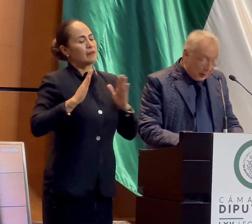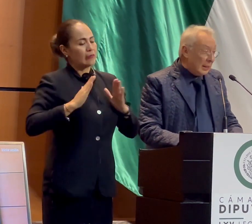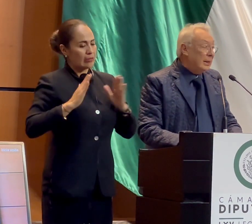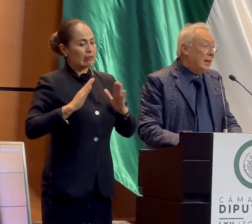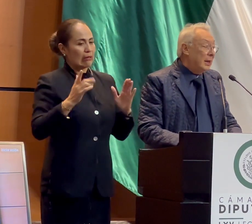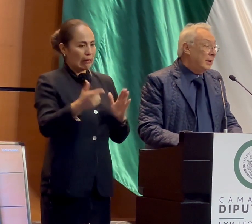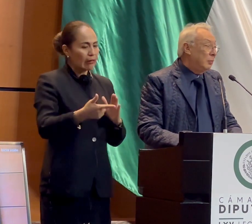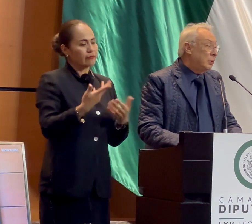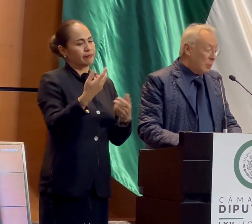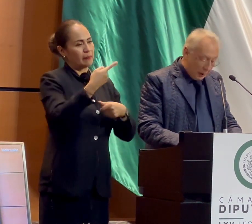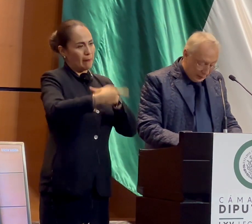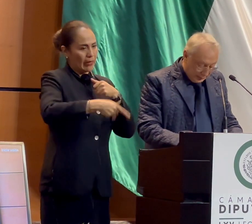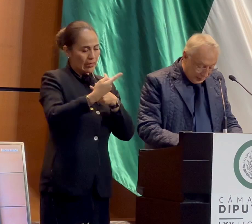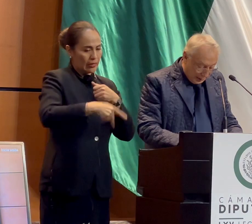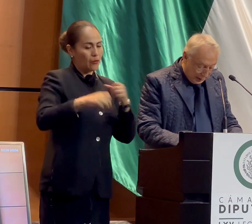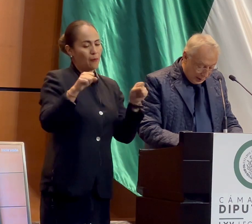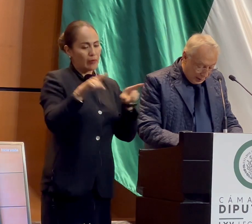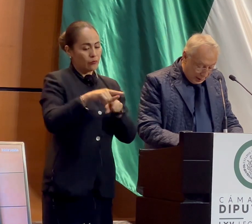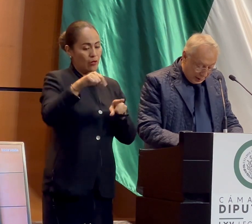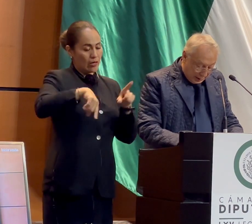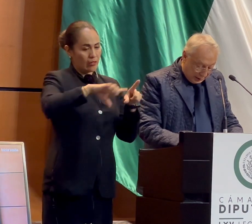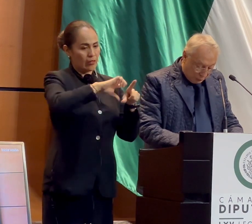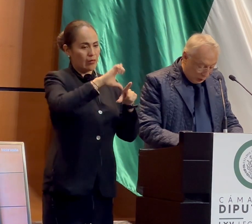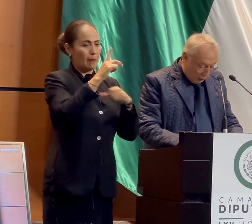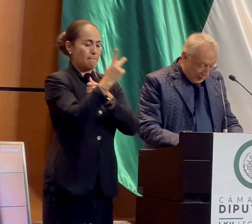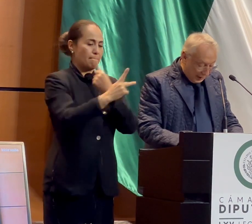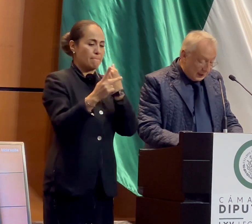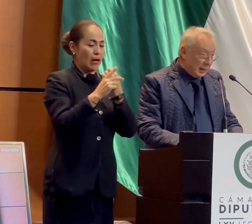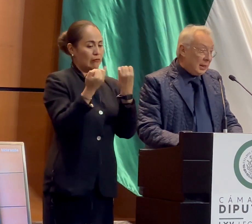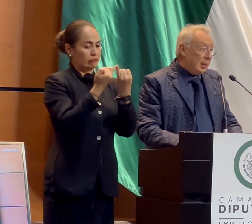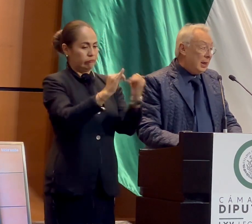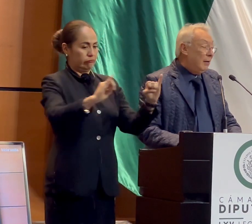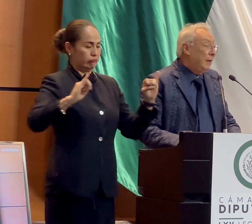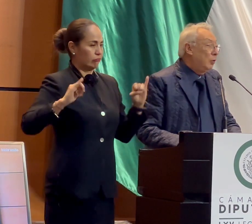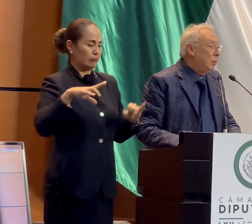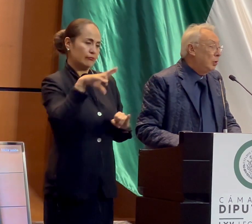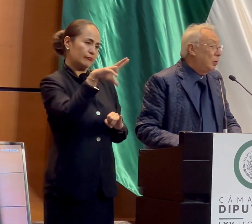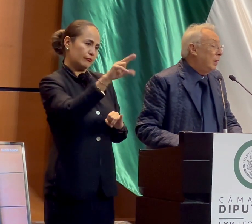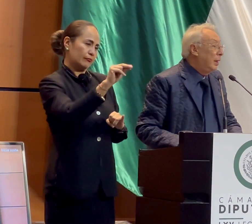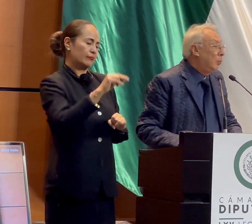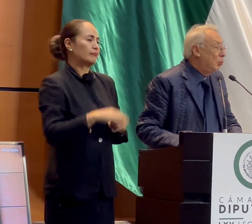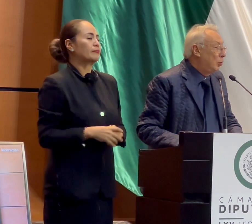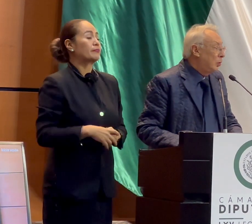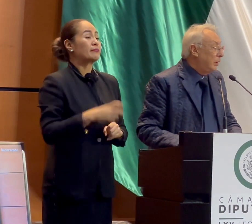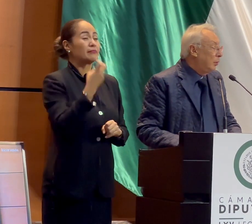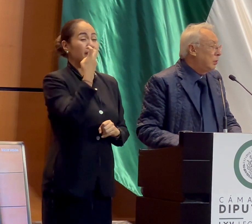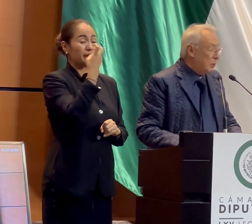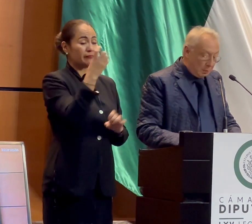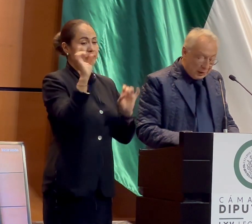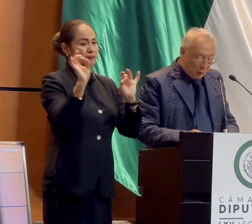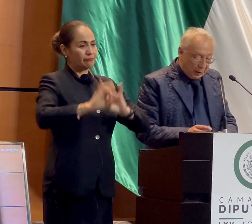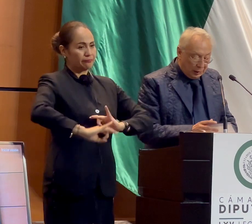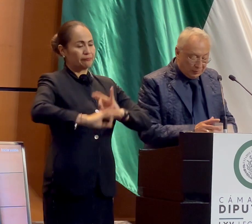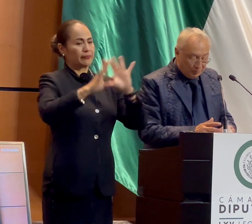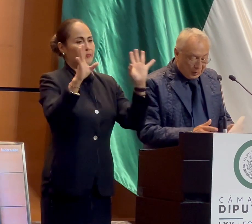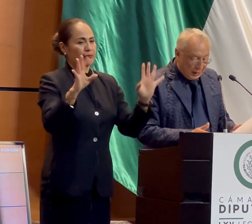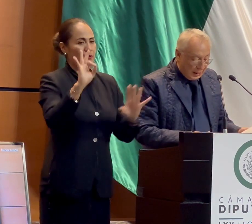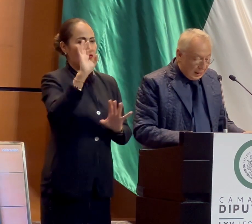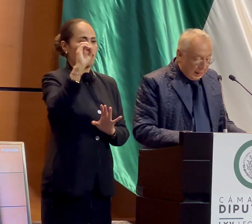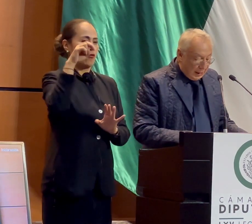la soberanía de nuestro país. Esto es lo que hace el fenómeno en el mundo y en nuestro espacio